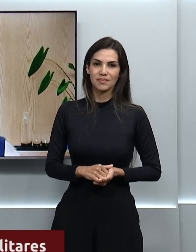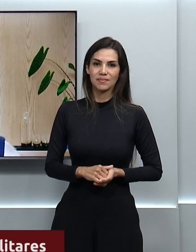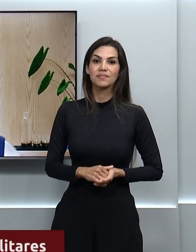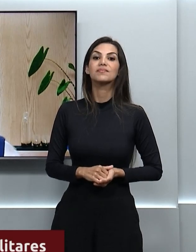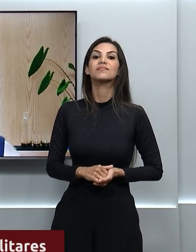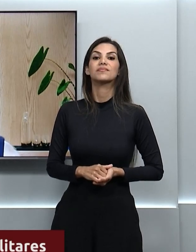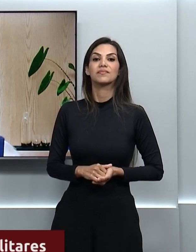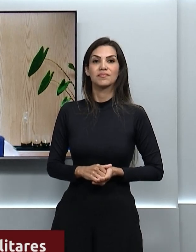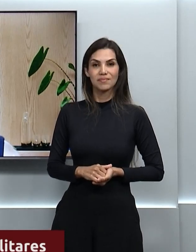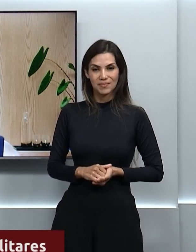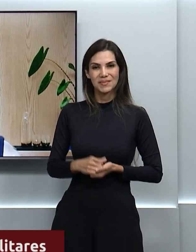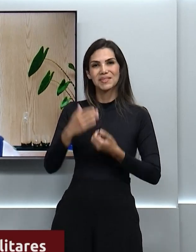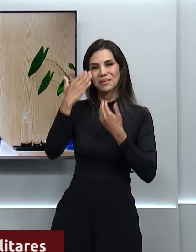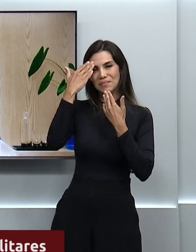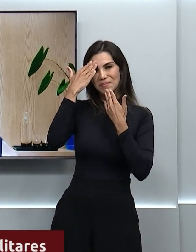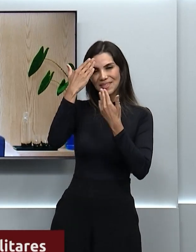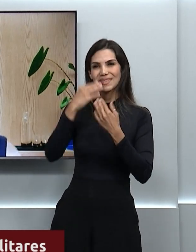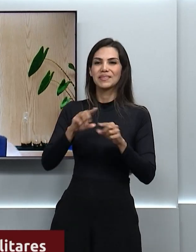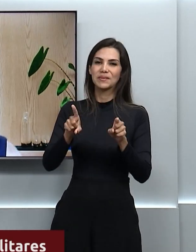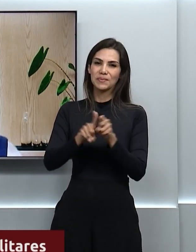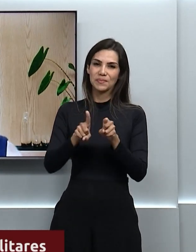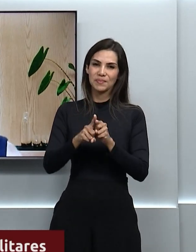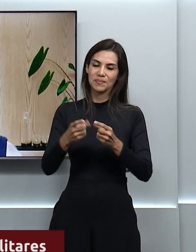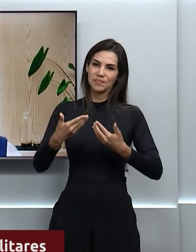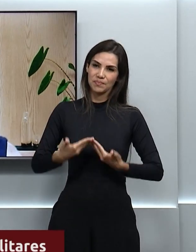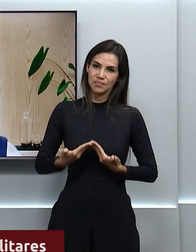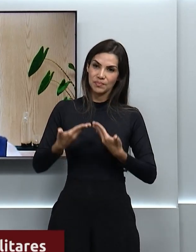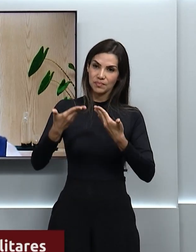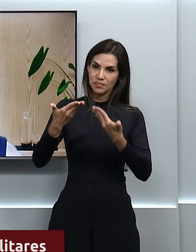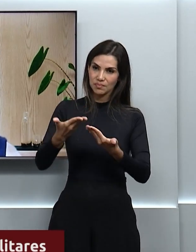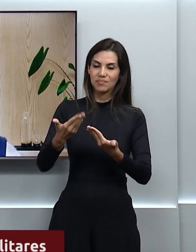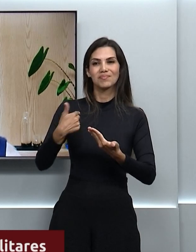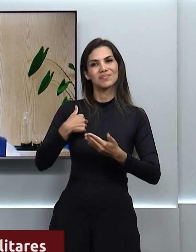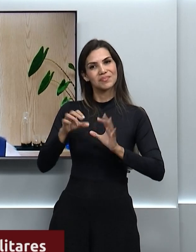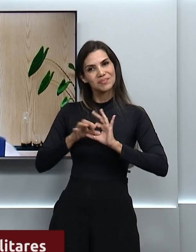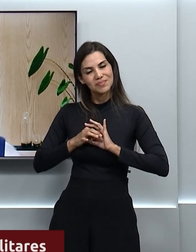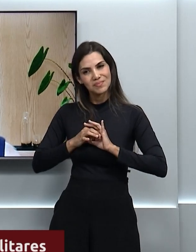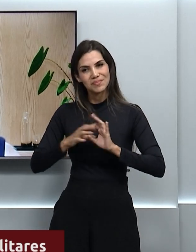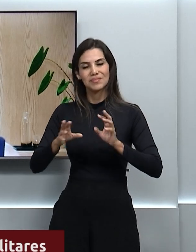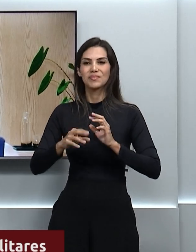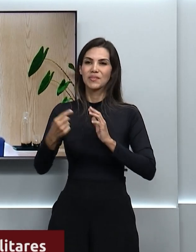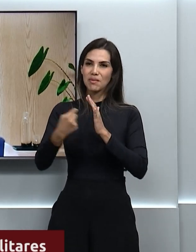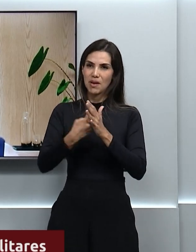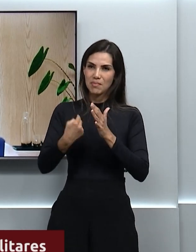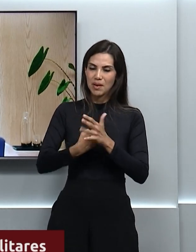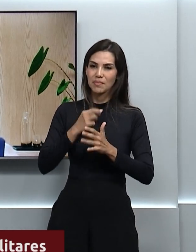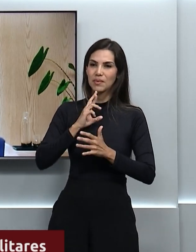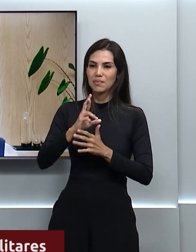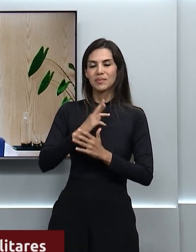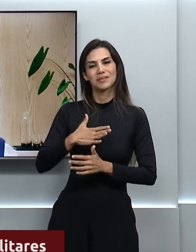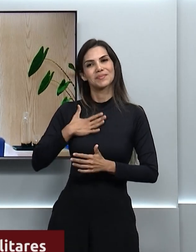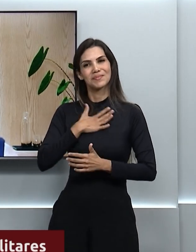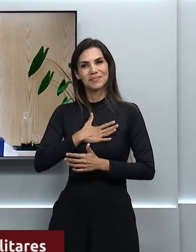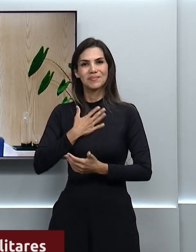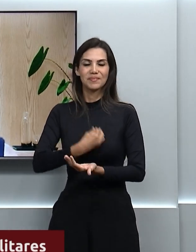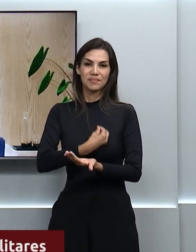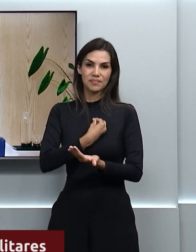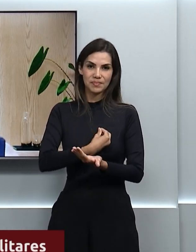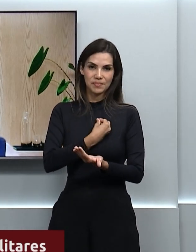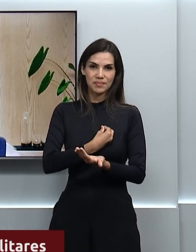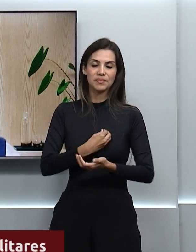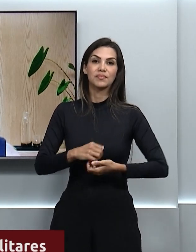Olá, muito obrigada. Eu que agradeço pelo convite. Fico à disposição de vocês. É um prazer estar aqui com vocês